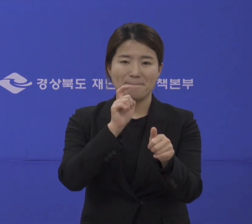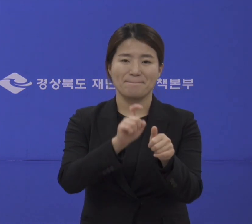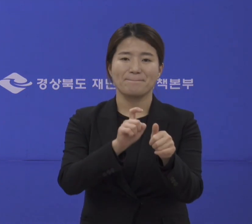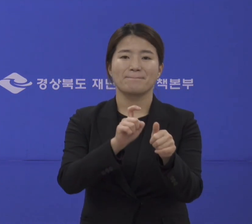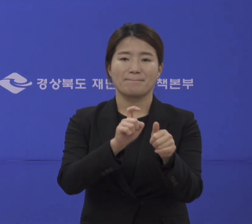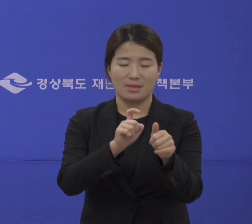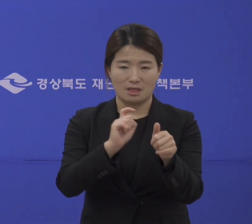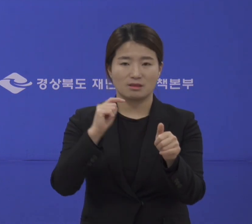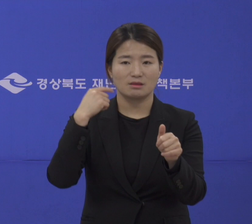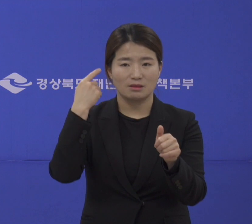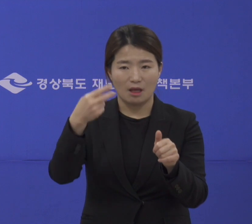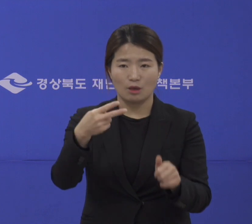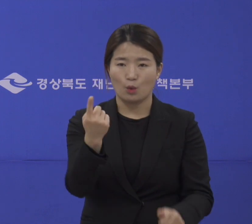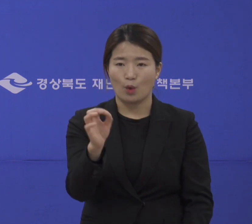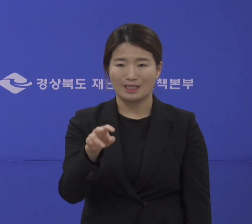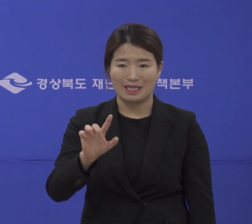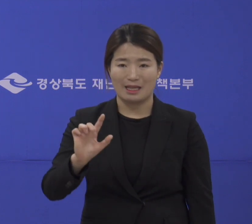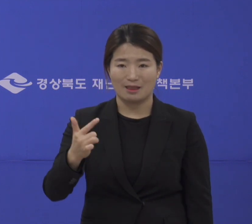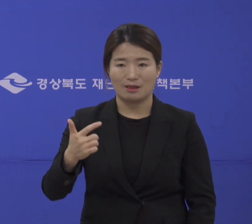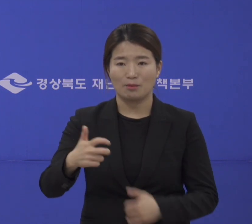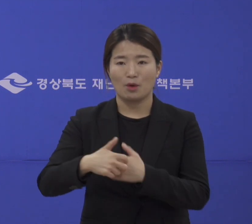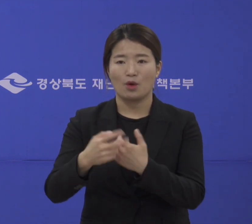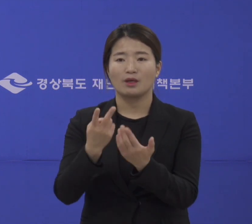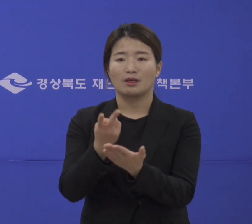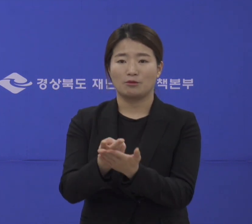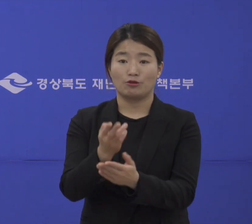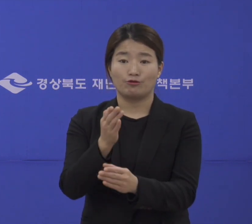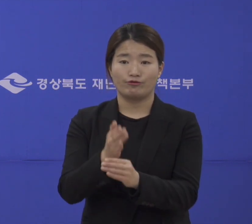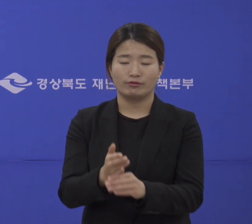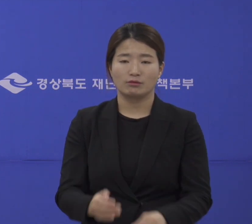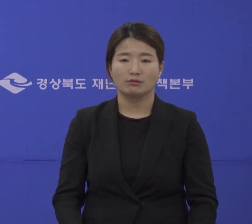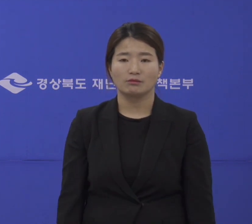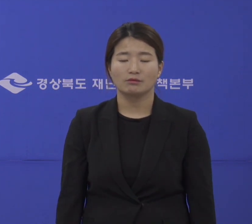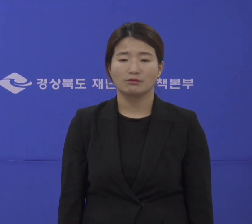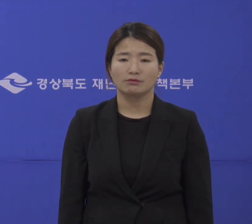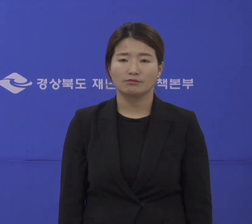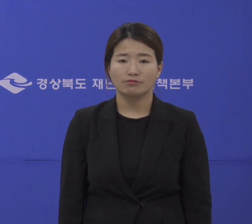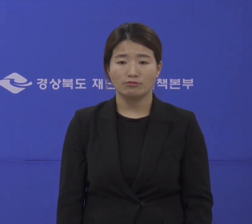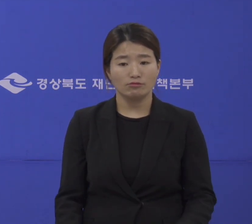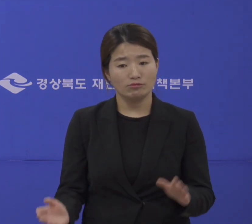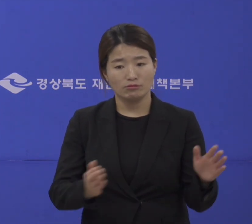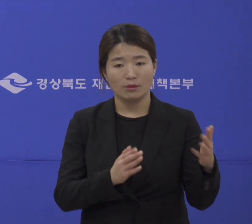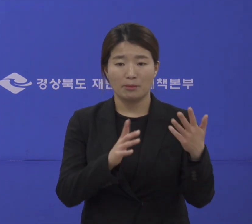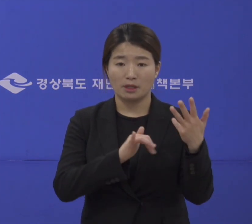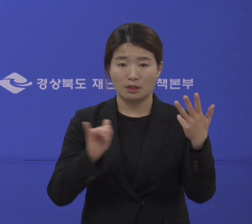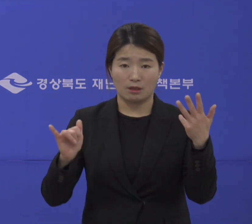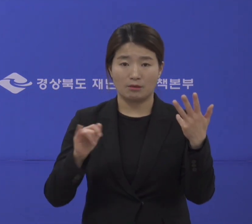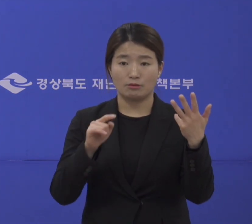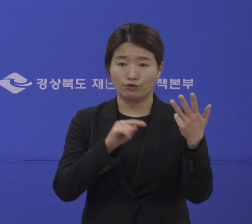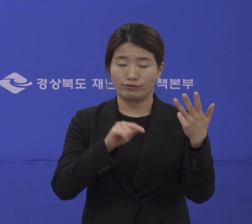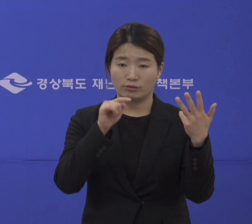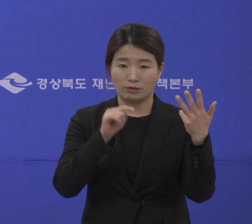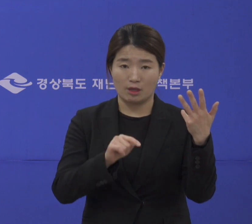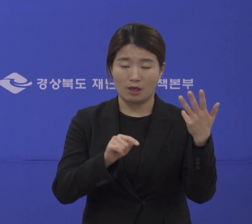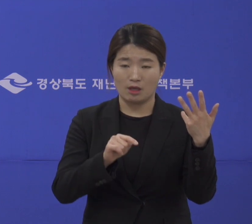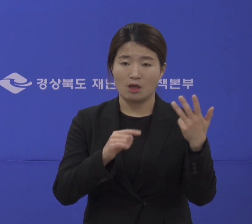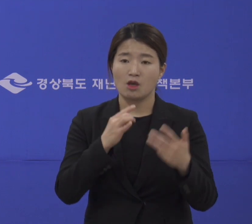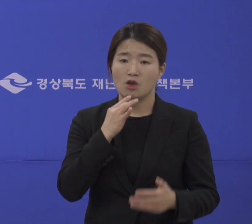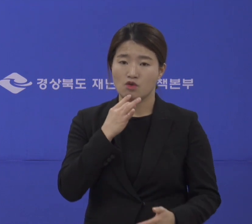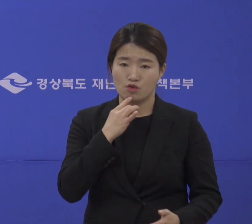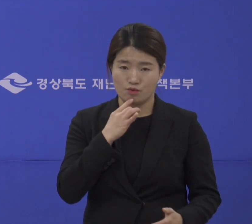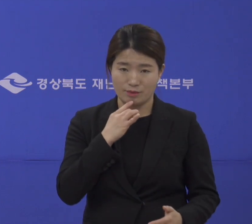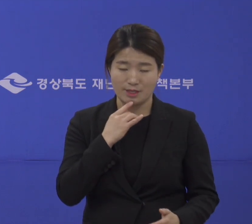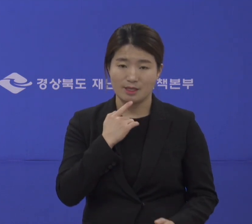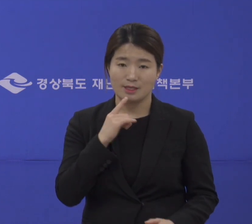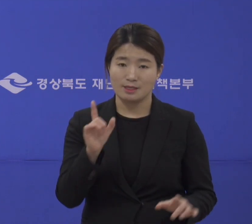판정을 받아서 동산병원에 입원 중입니다. 그 나머지 8명 중에는 구미에